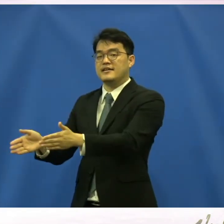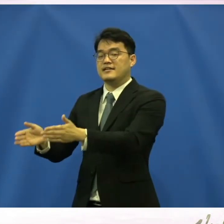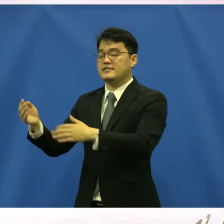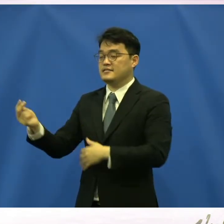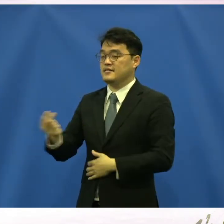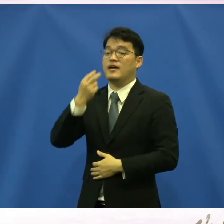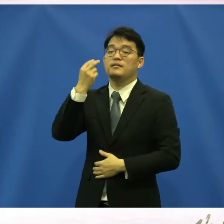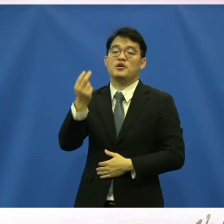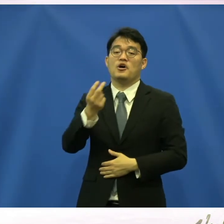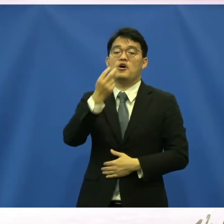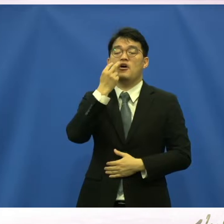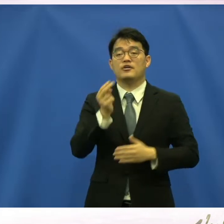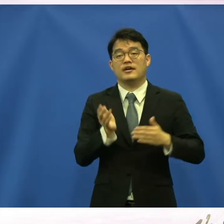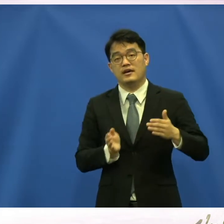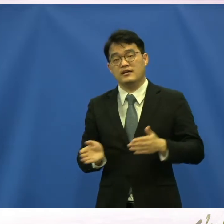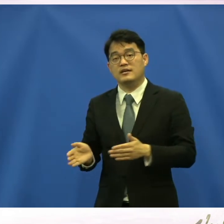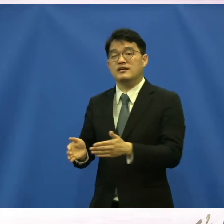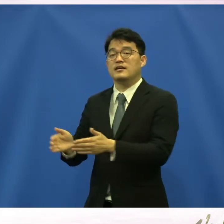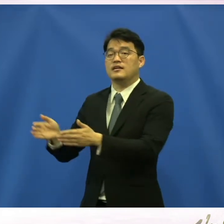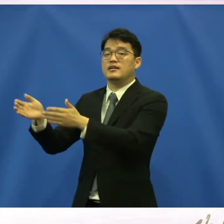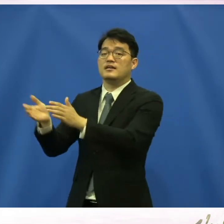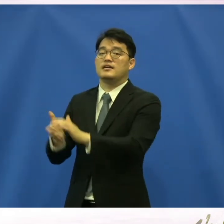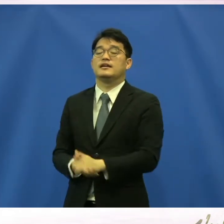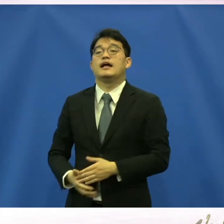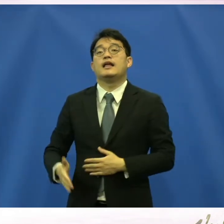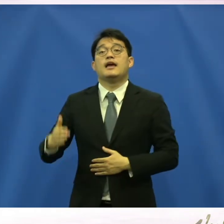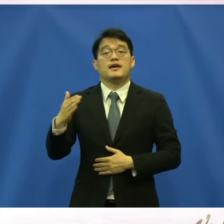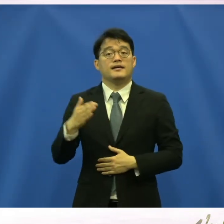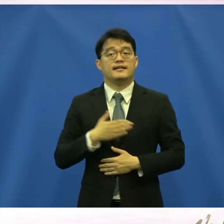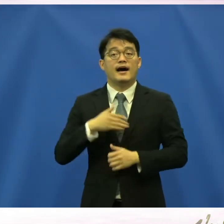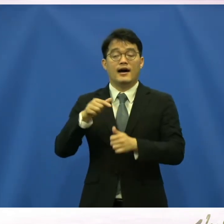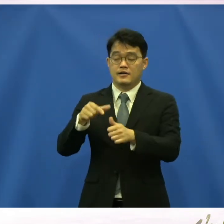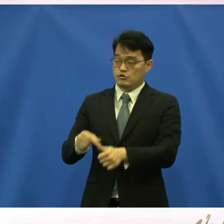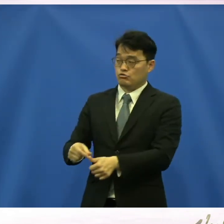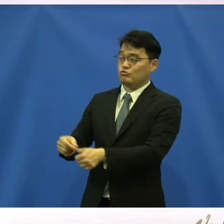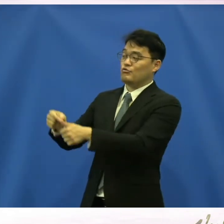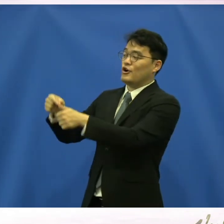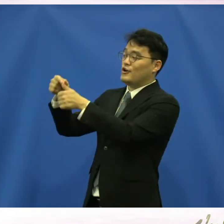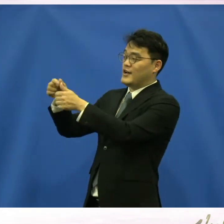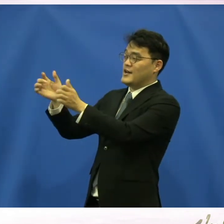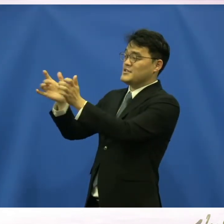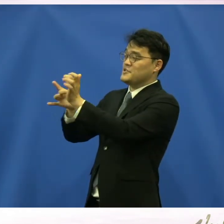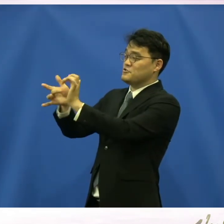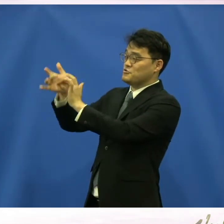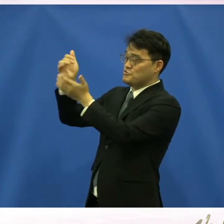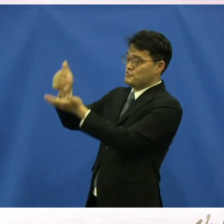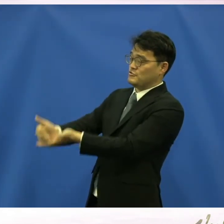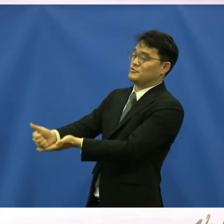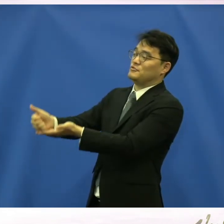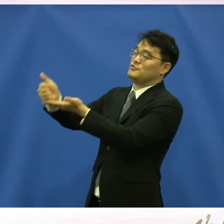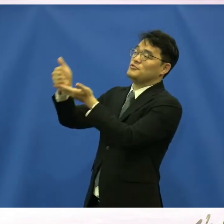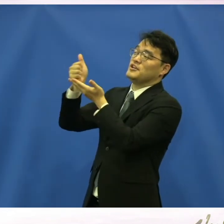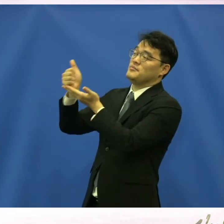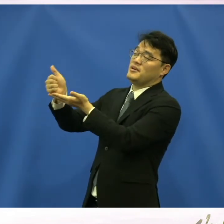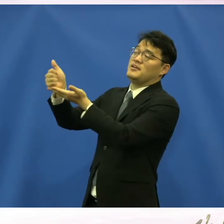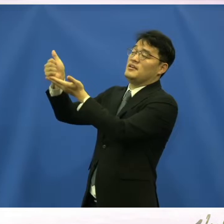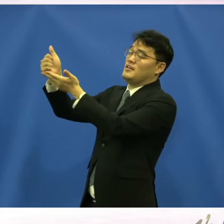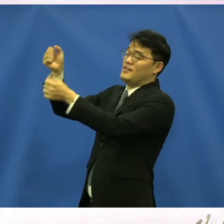이 길은 생명의 길 나를 구원하신